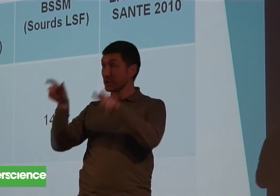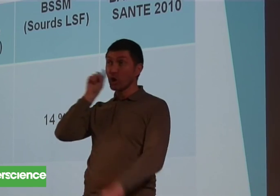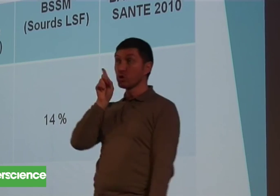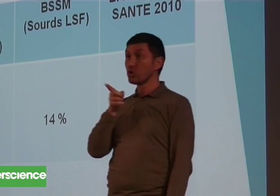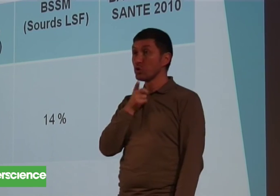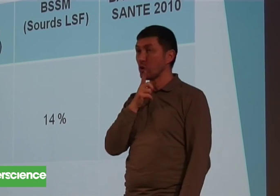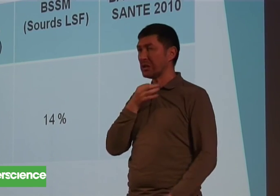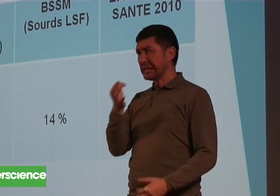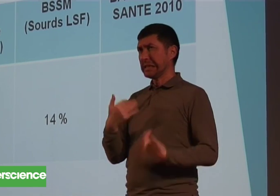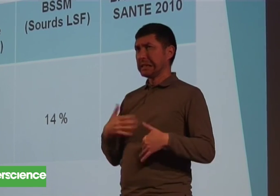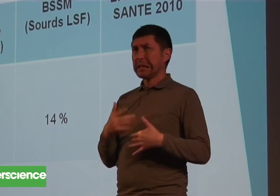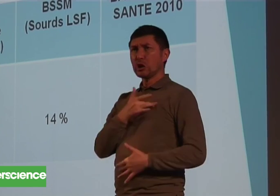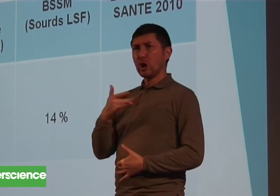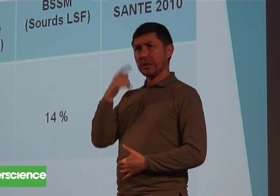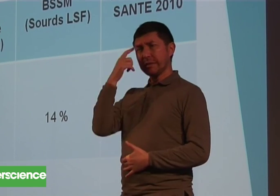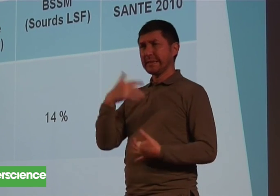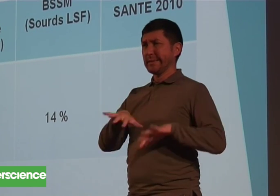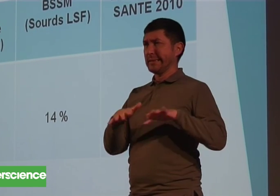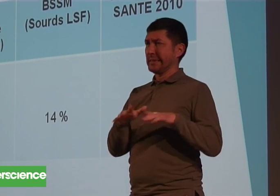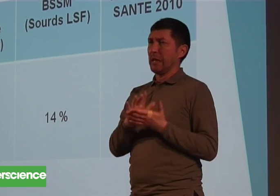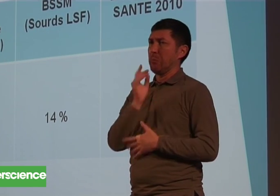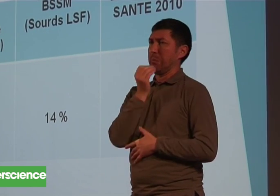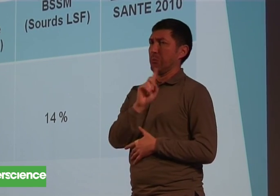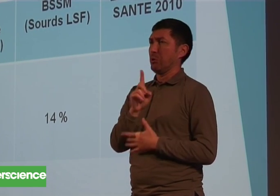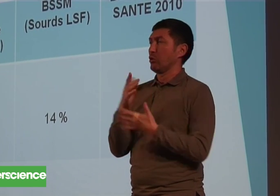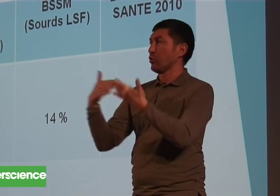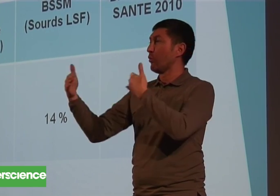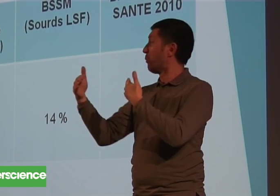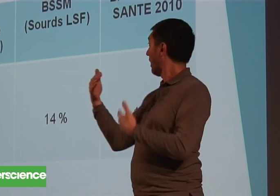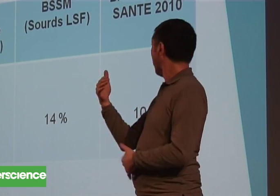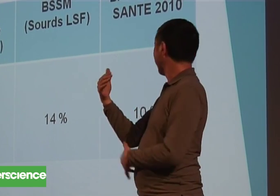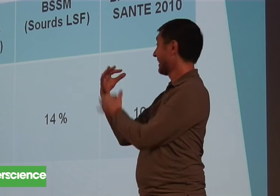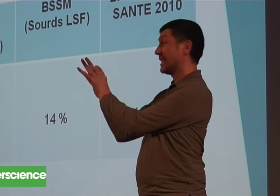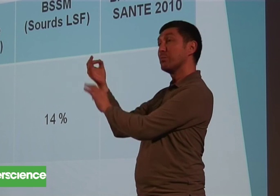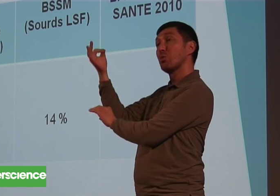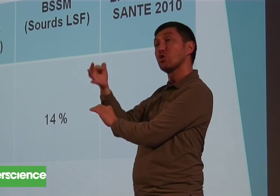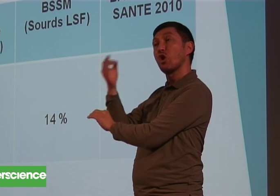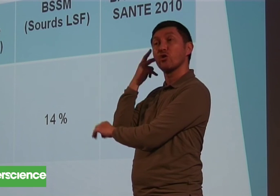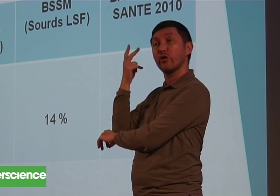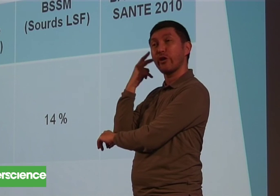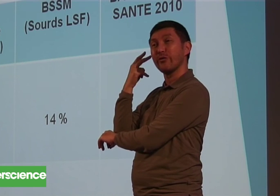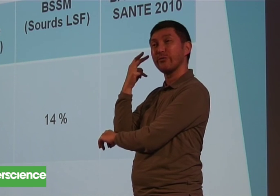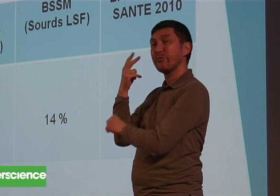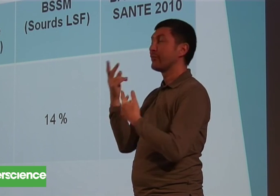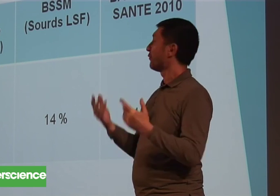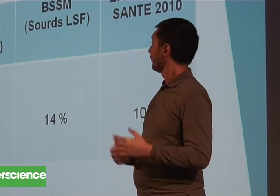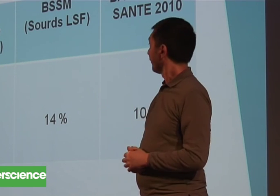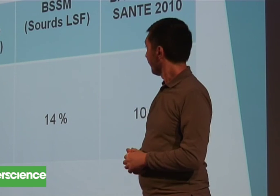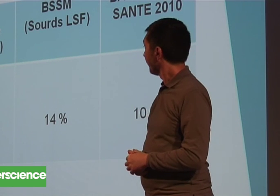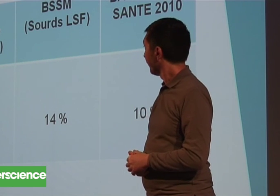ou médiocre contre 10% en population générale. Et donc là, les sourds se situent dans une situation un petit peu intermédiaire puisque dans l'ensemble